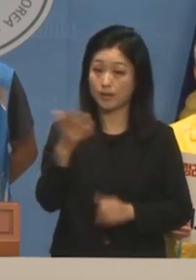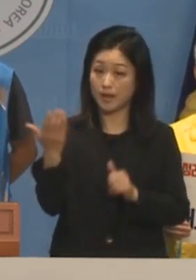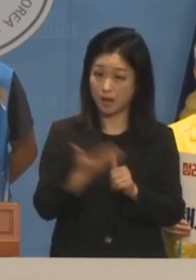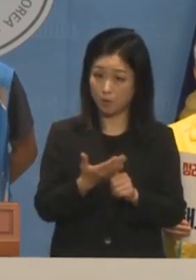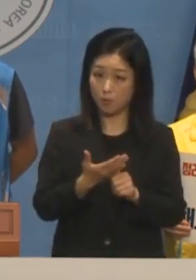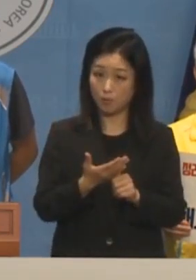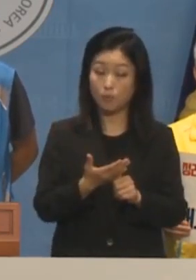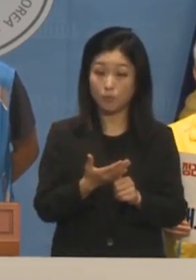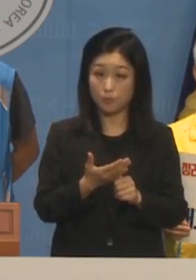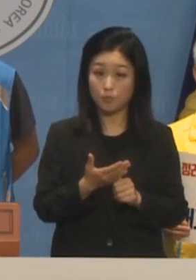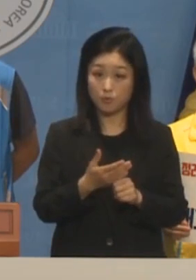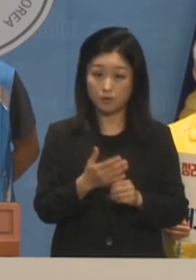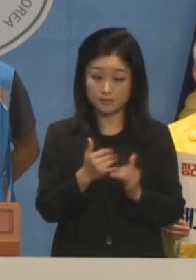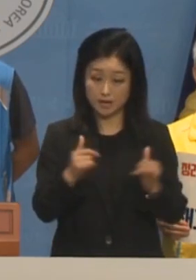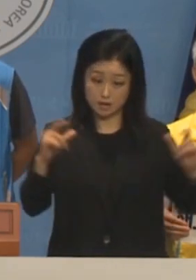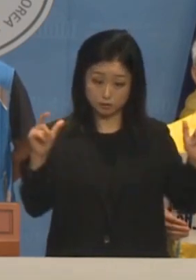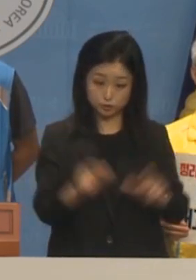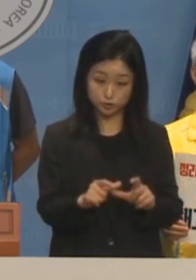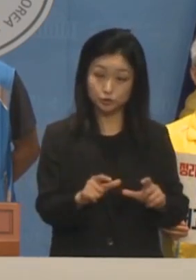본질은